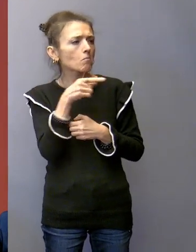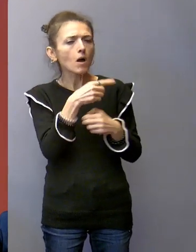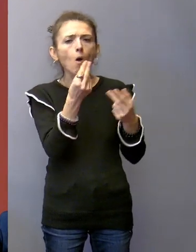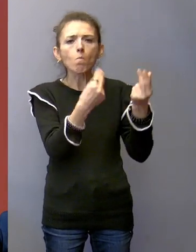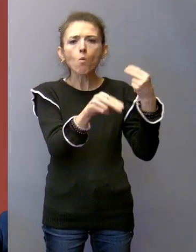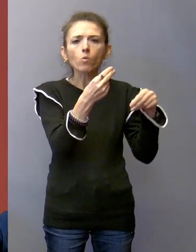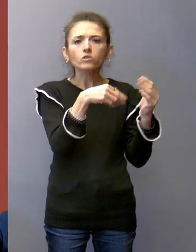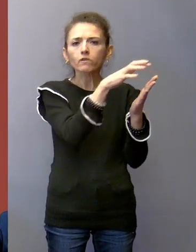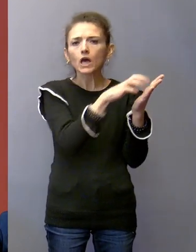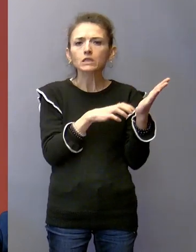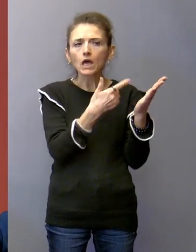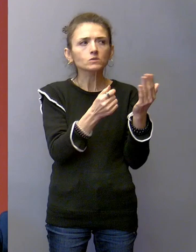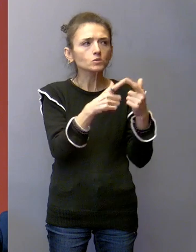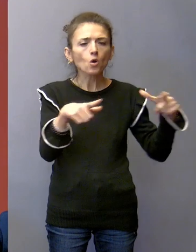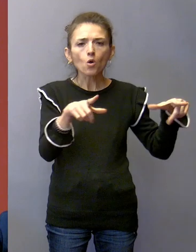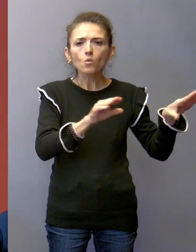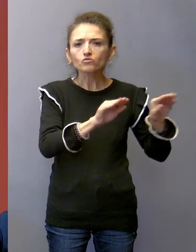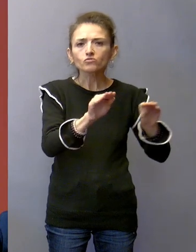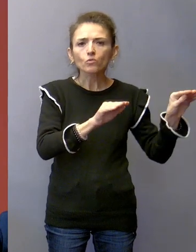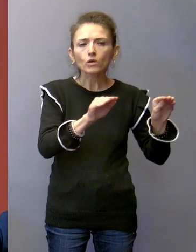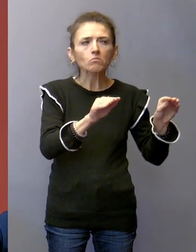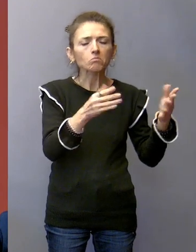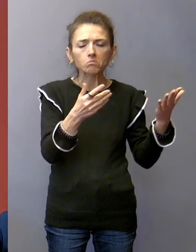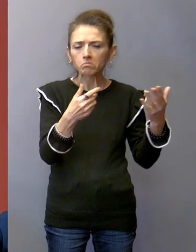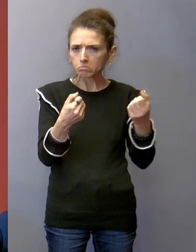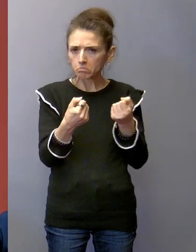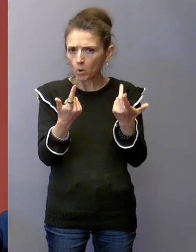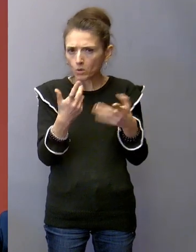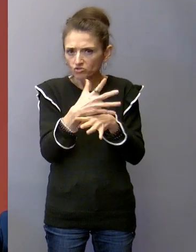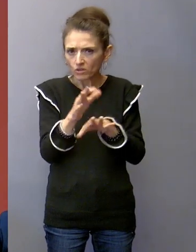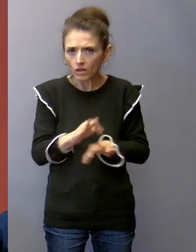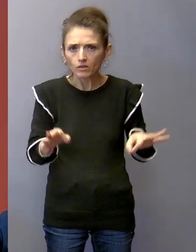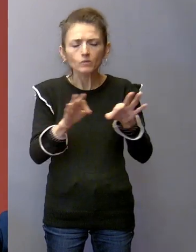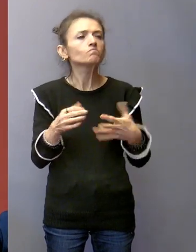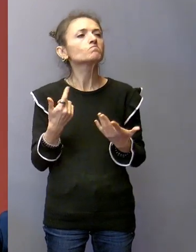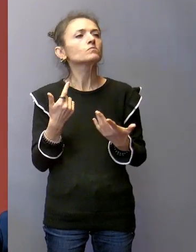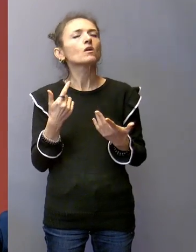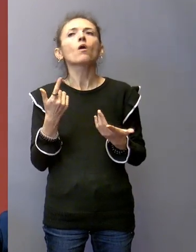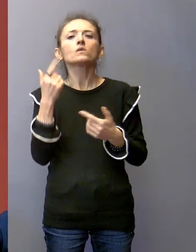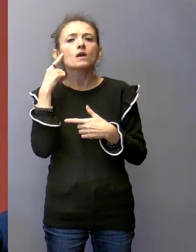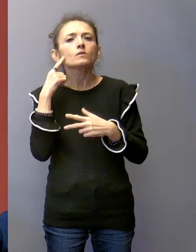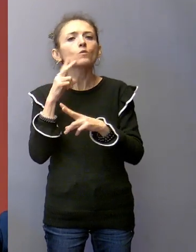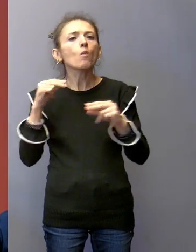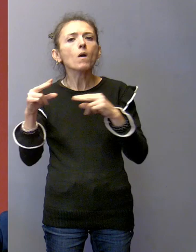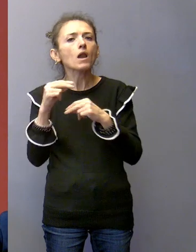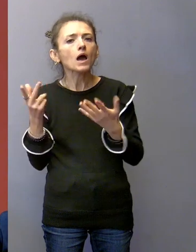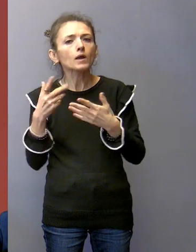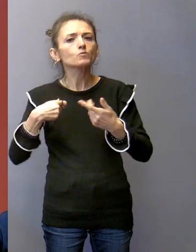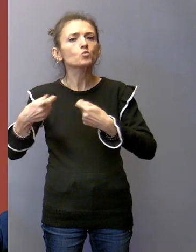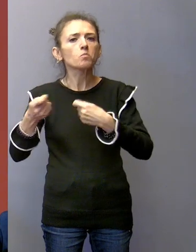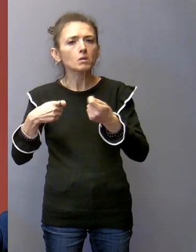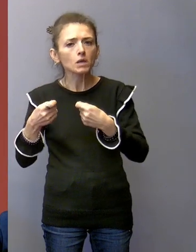modifiche urbanistiche ho sentito parlare dei supermercati e dico ben venga nei supermercati